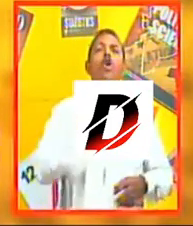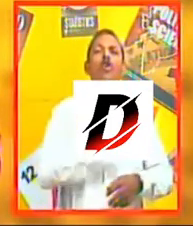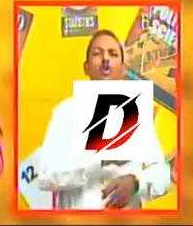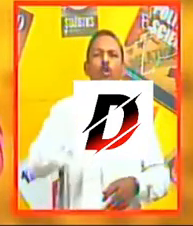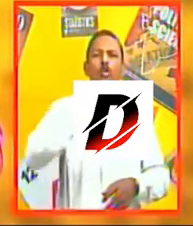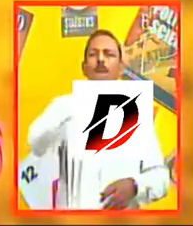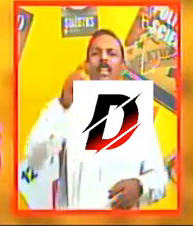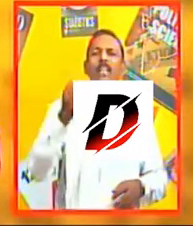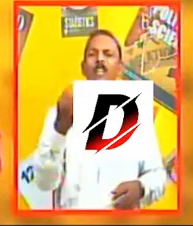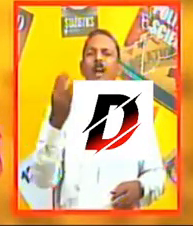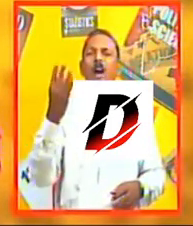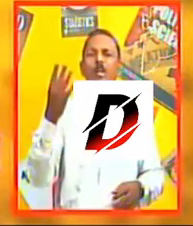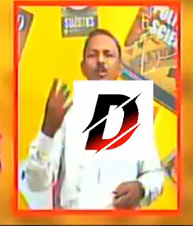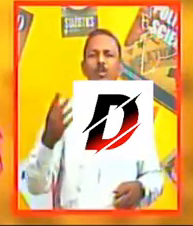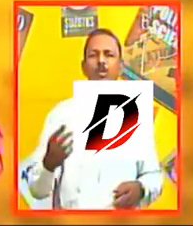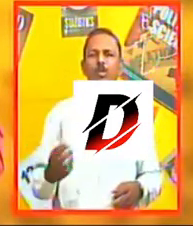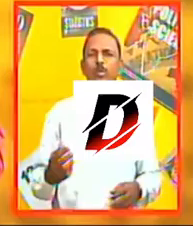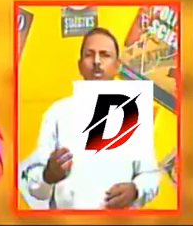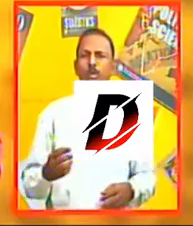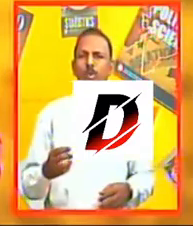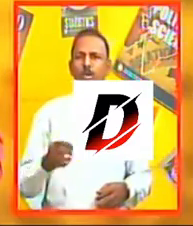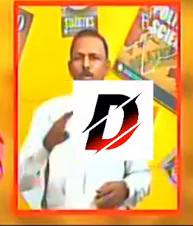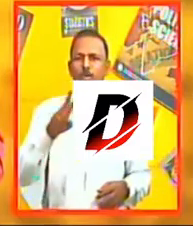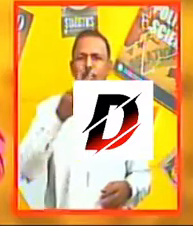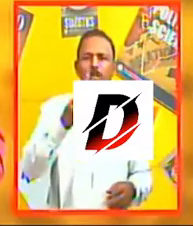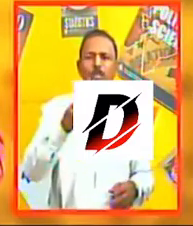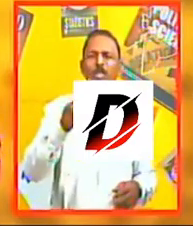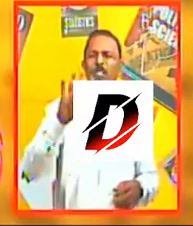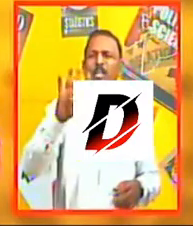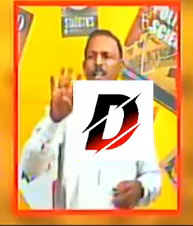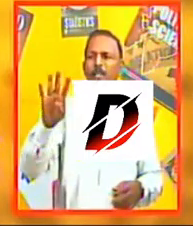ஒருமுறை நாம் புள்ளி விவரங்களை சேகரிக்கிறோம் சொல்லுங்க.